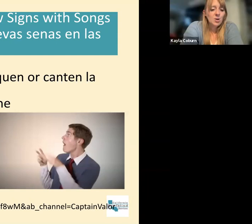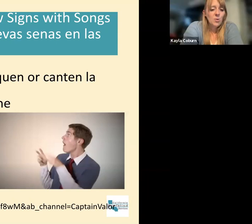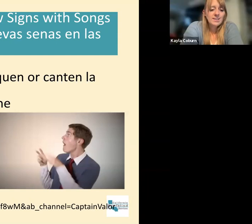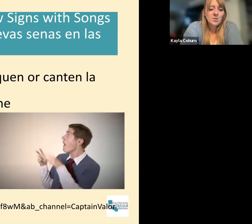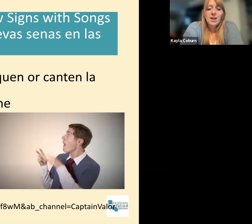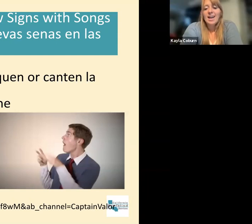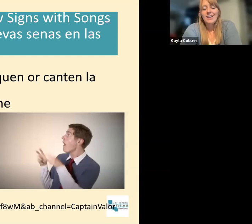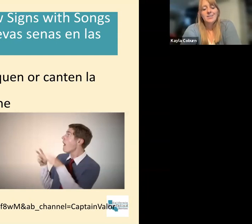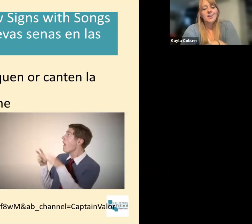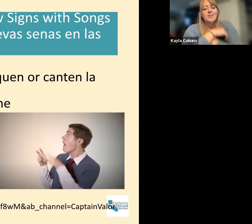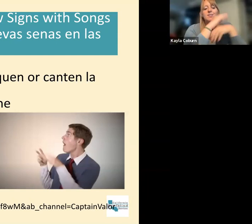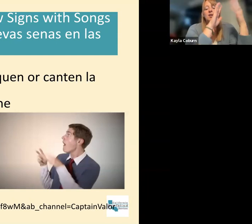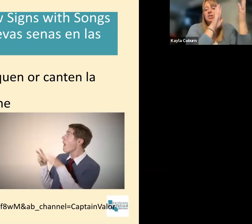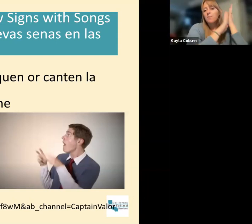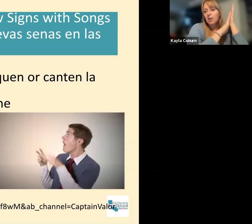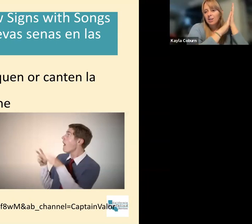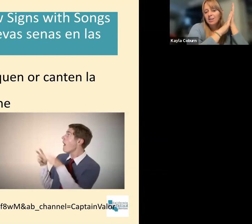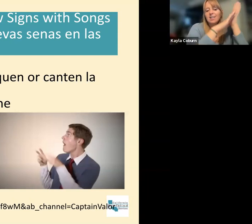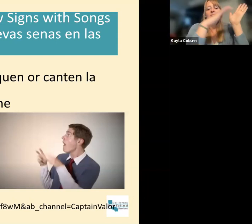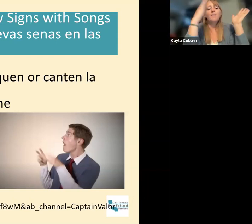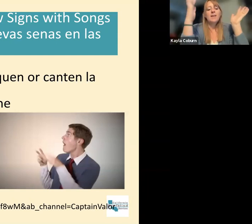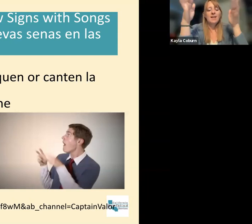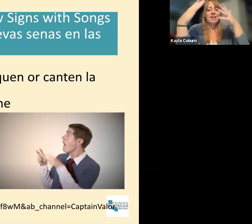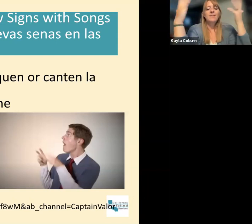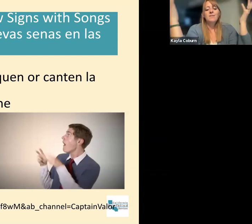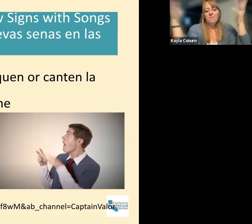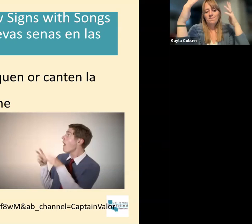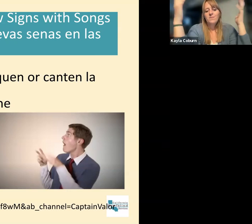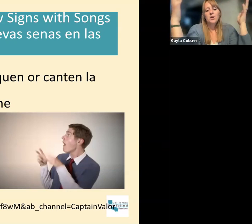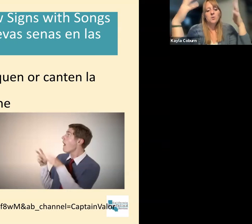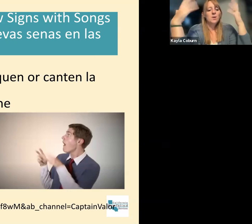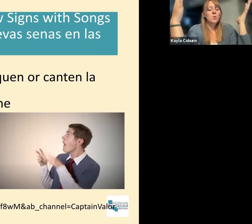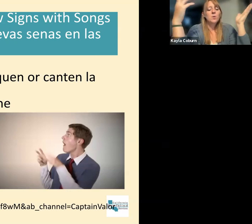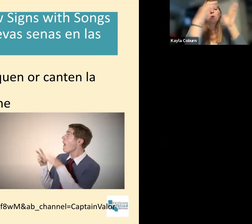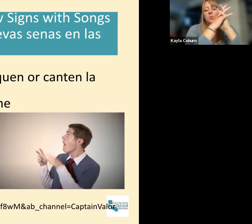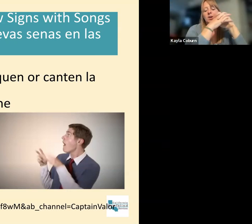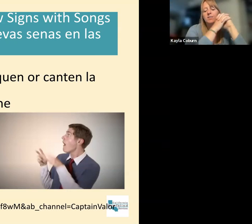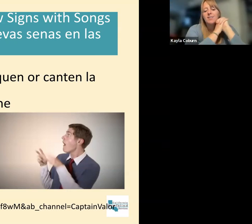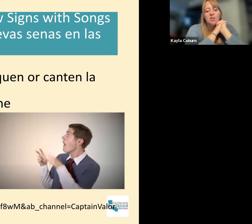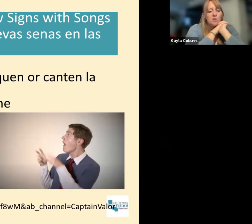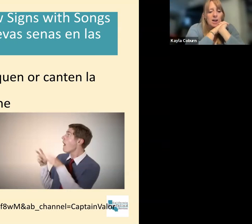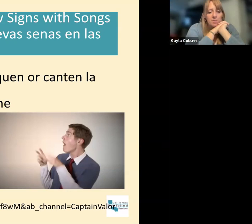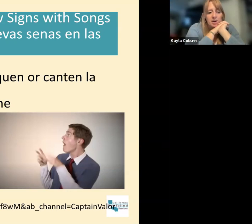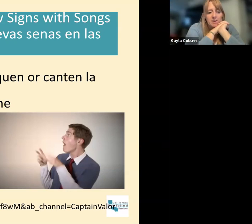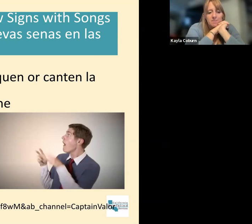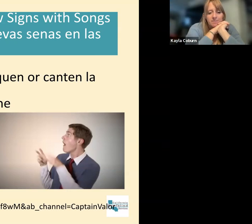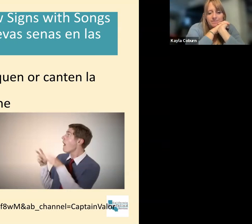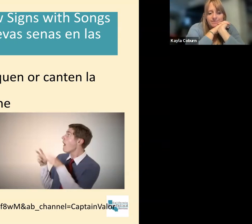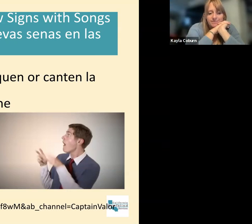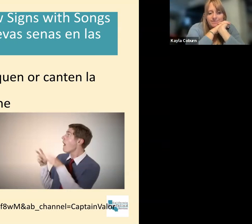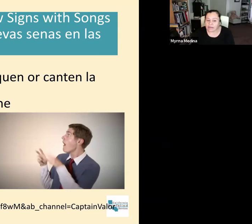And it's always okay to start smaller and then, get more and more words in your